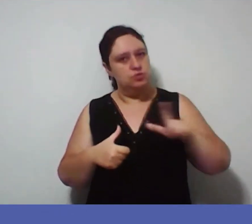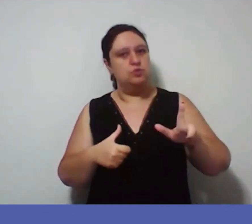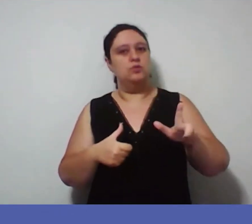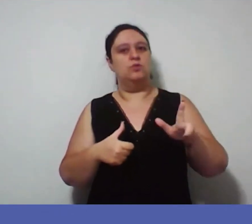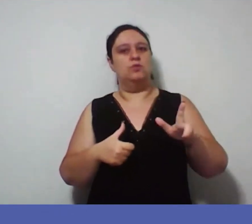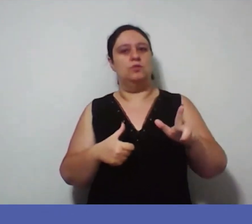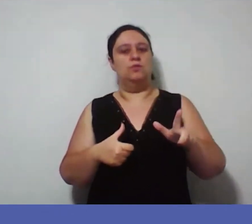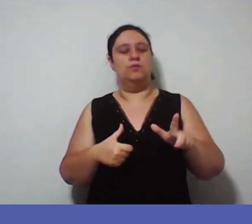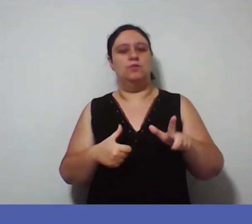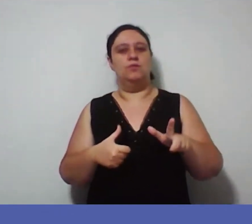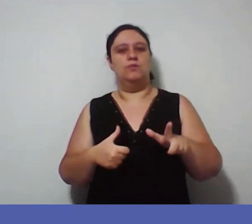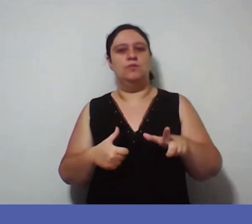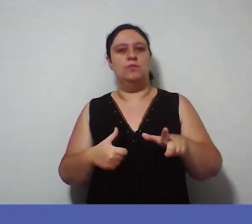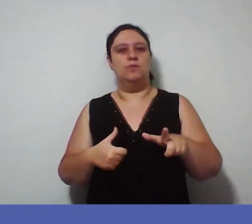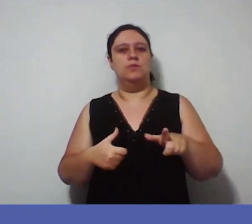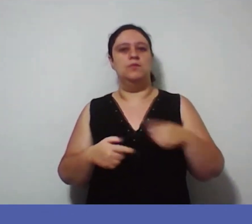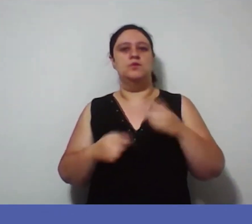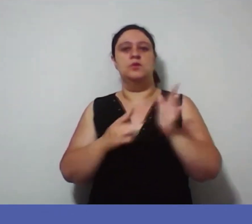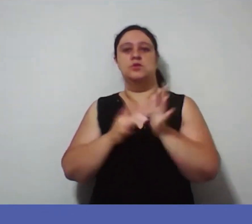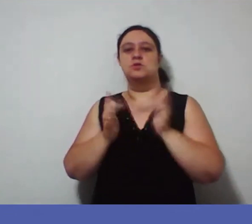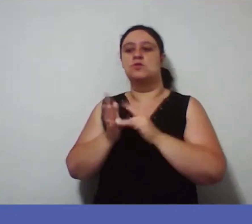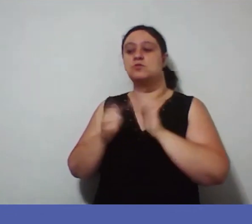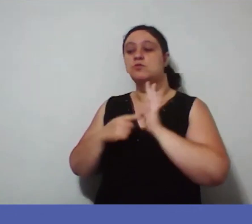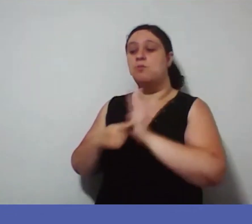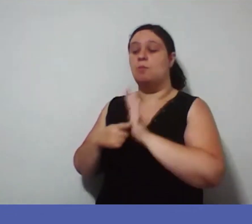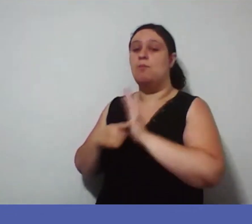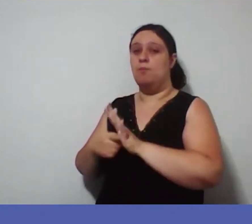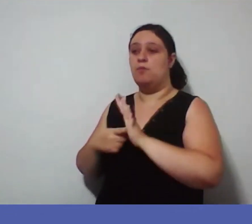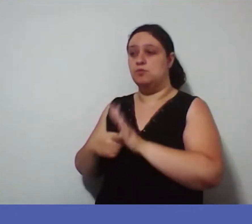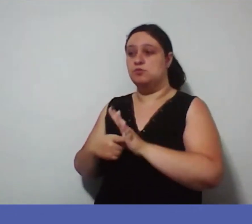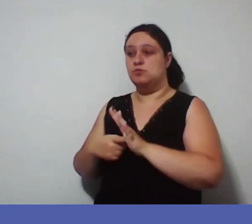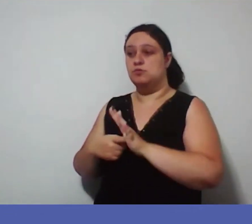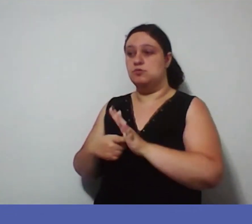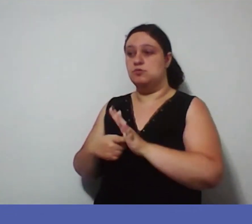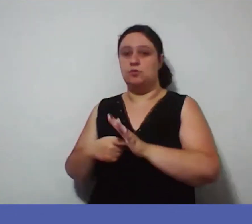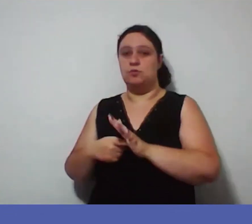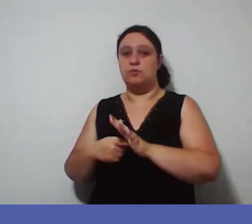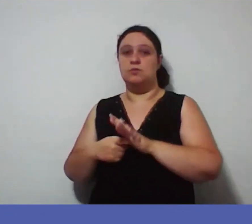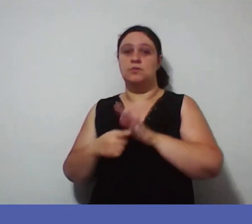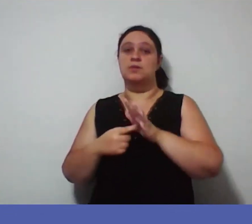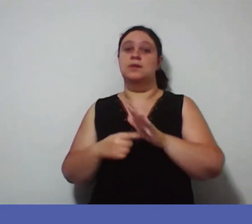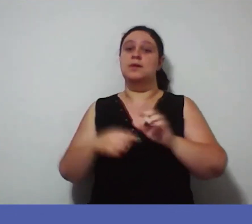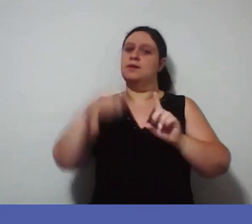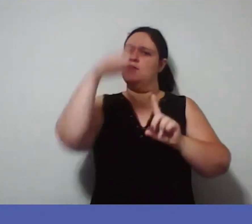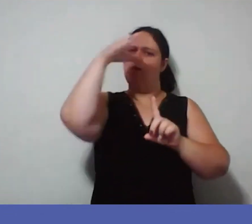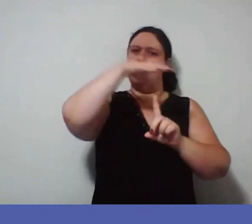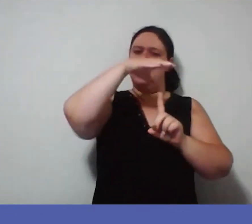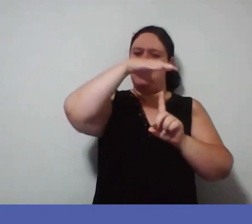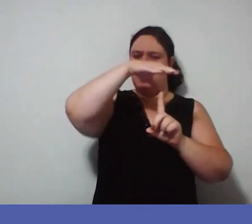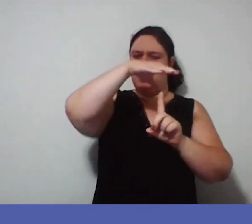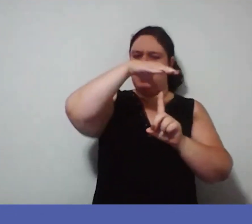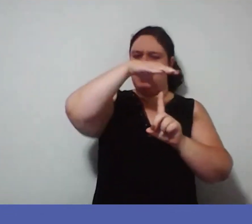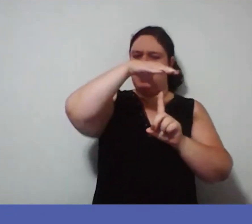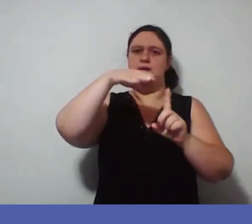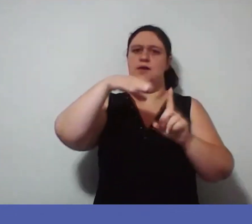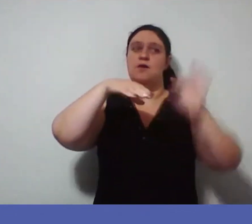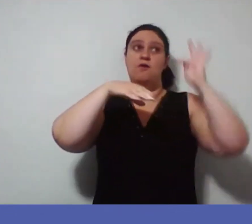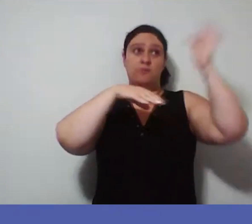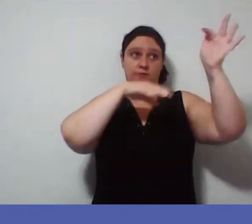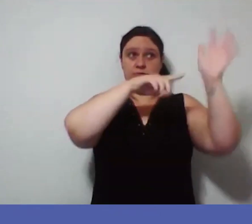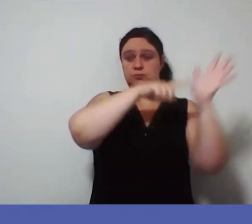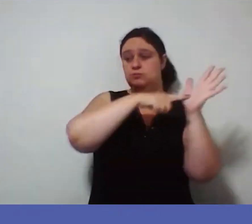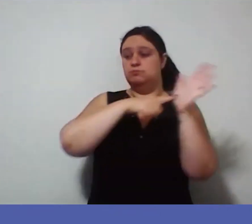os três, ele é o Rei da Glória que virá na manifestação no reino dos céus. Ele virá para tomar o seu